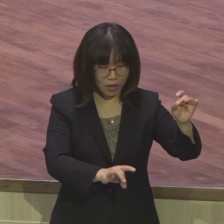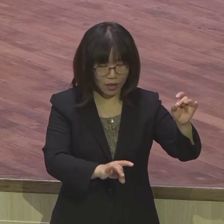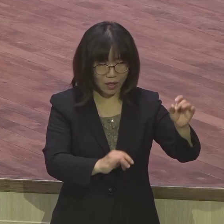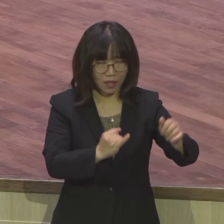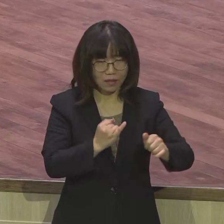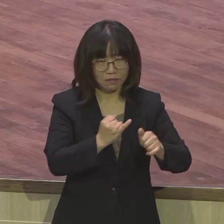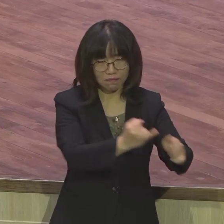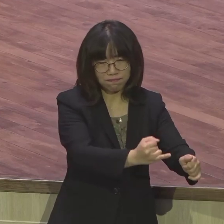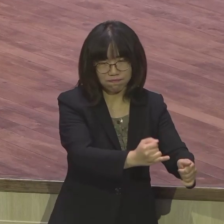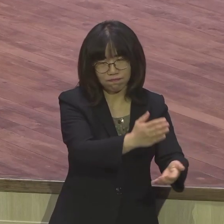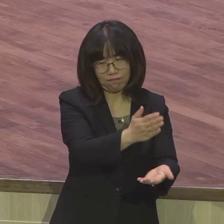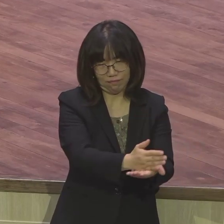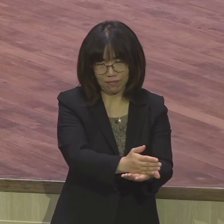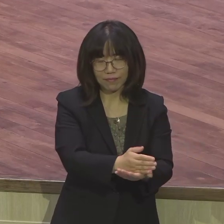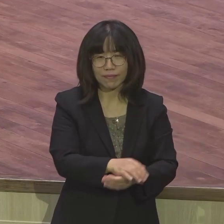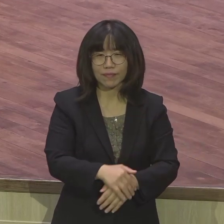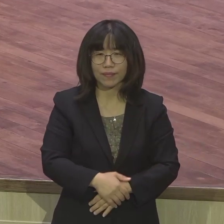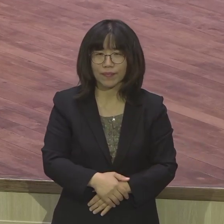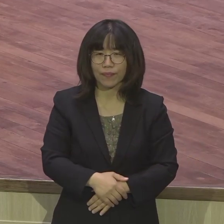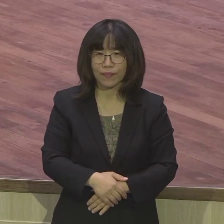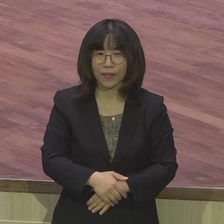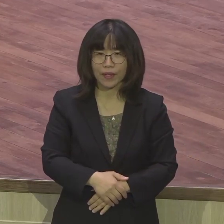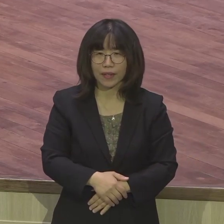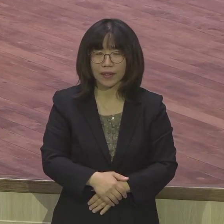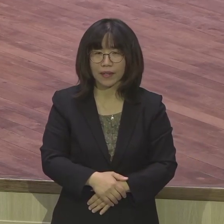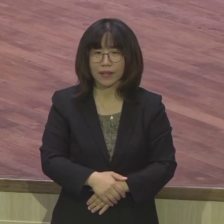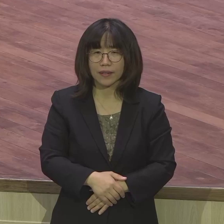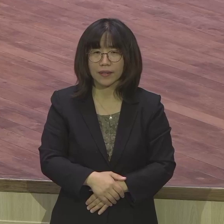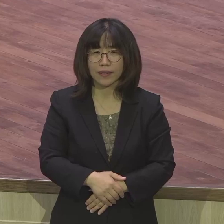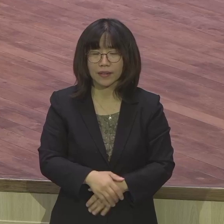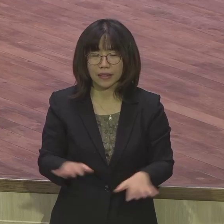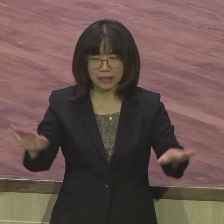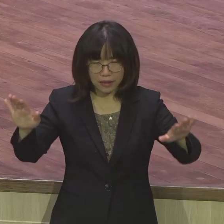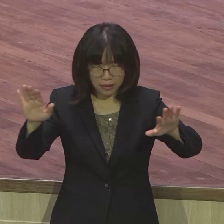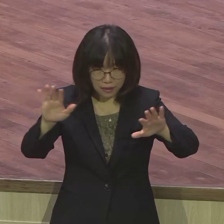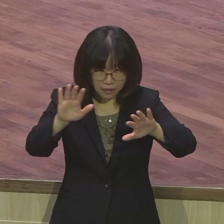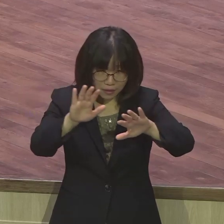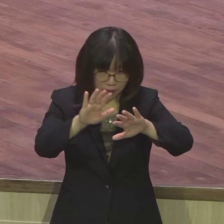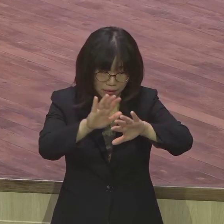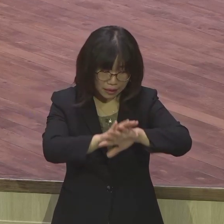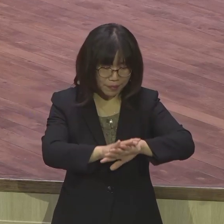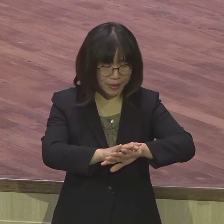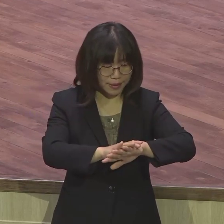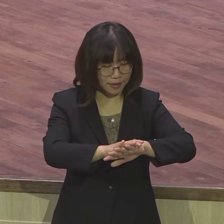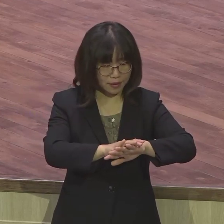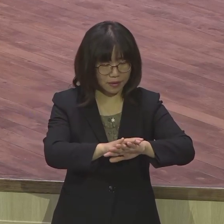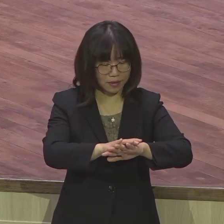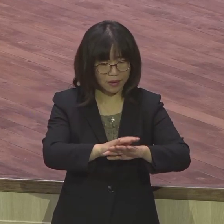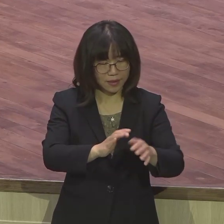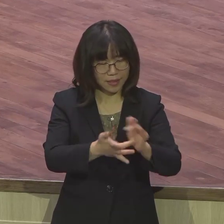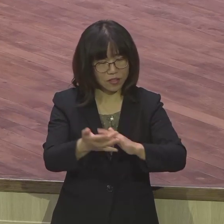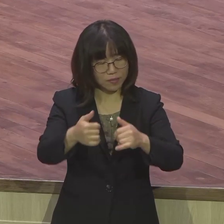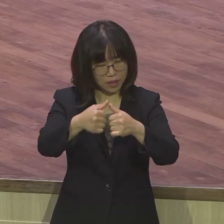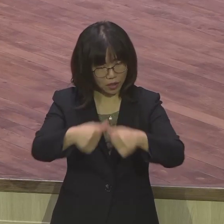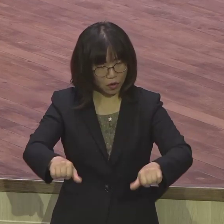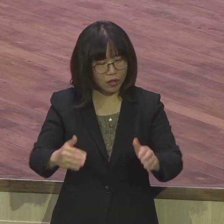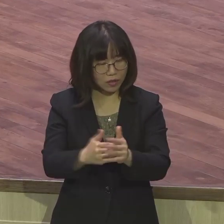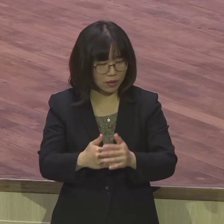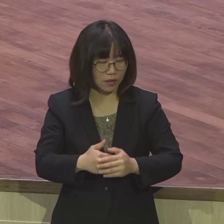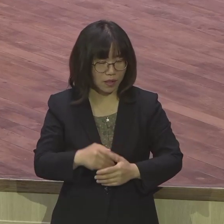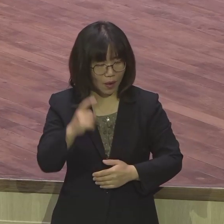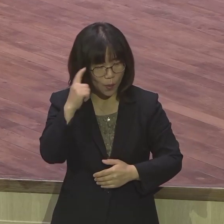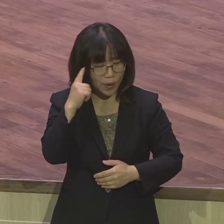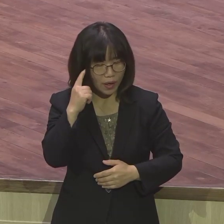그 흑암하게 진다 흑암의 세력한테 져요? 흑암의 세력을 창세기 3장 15절에 꺾으셨는데 흑암은 우리의